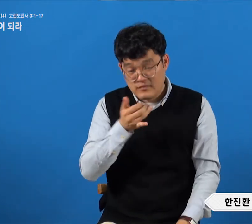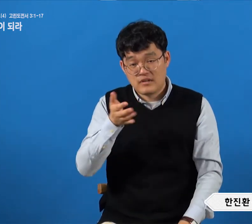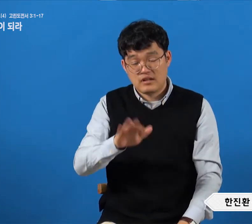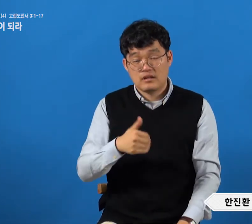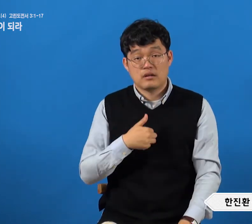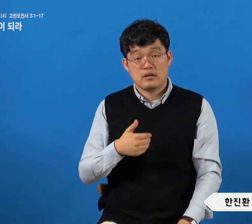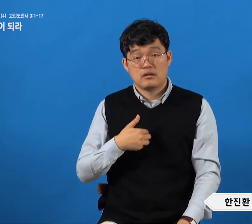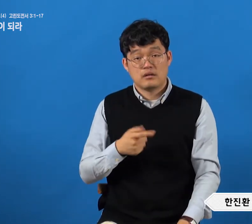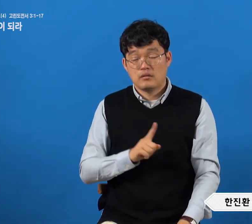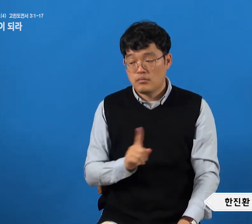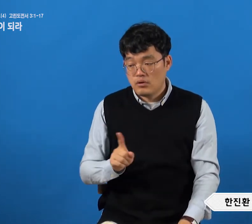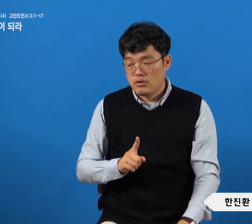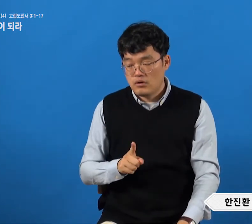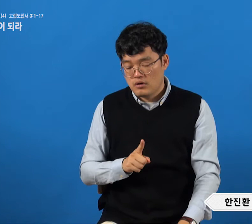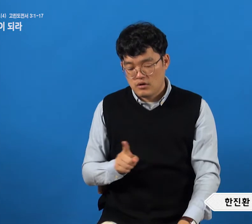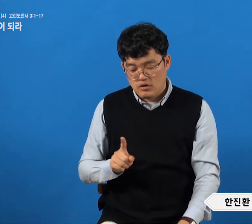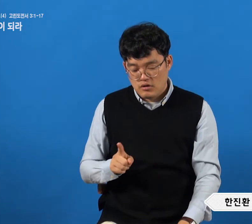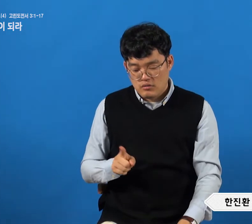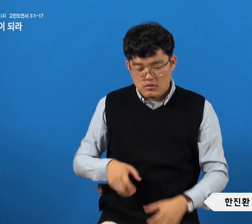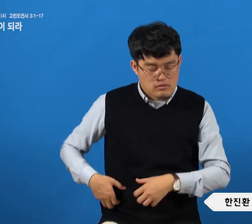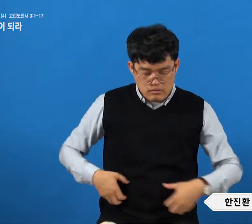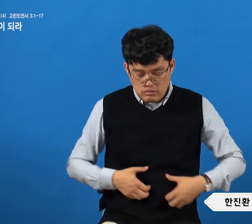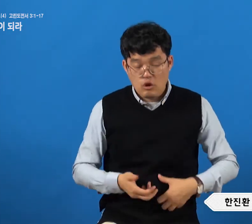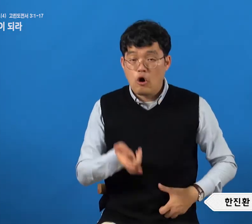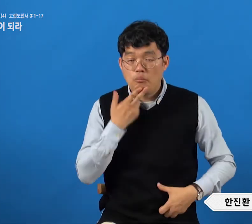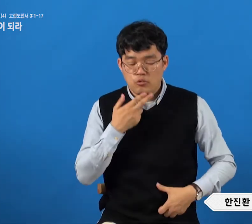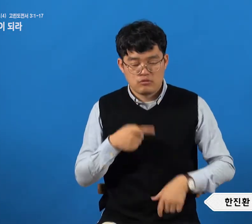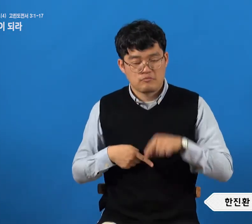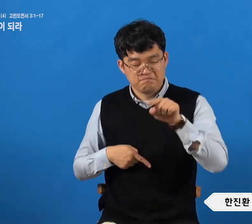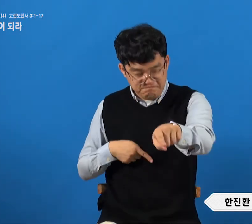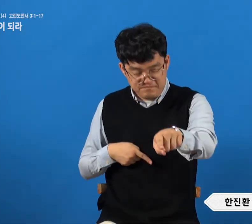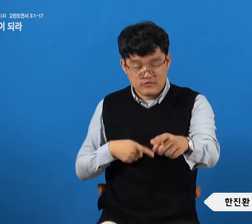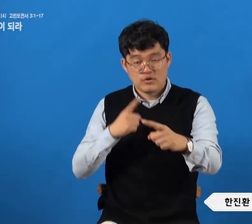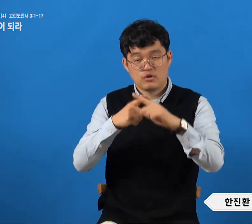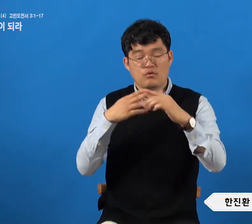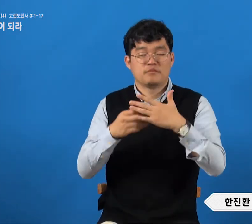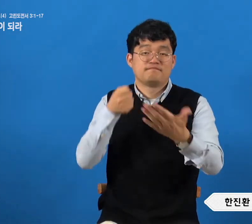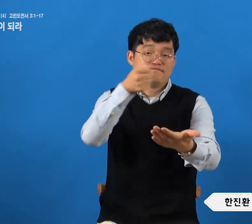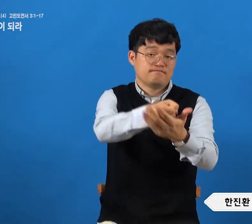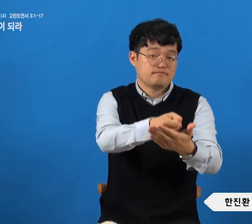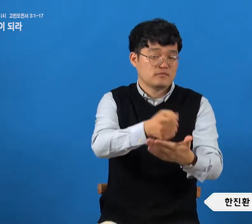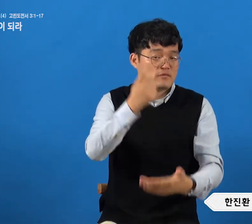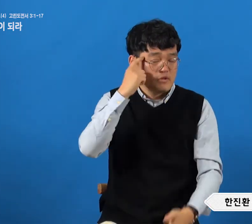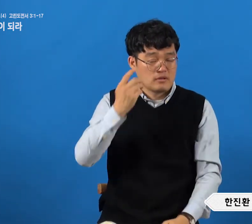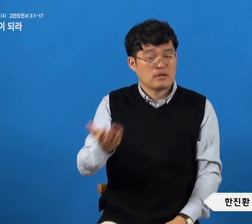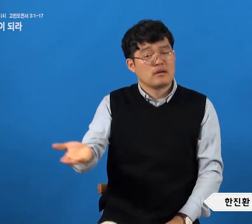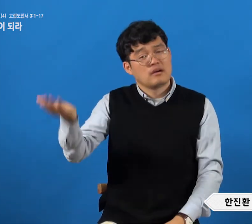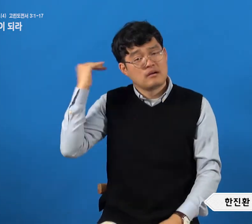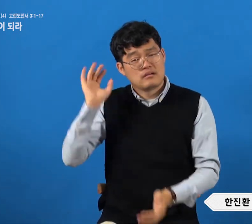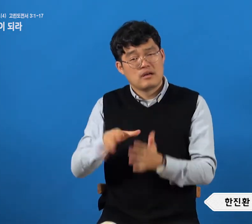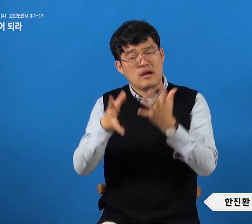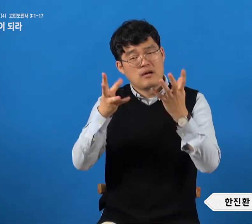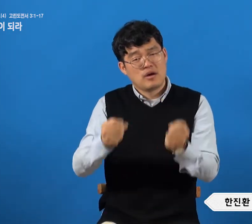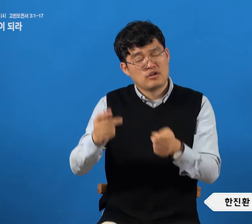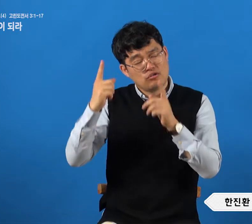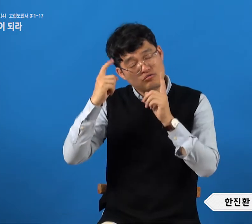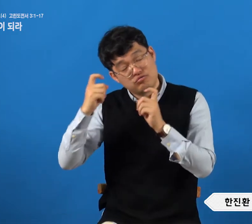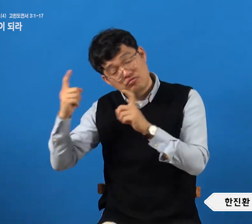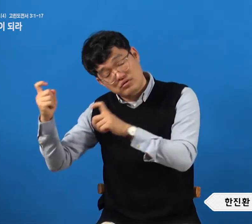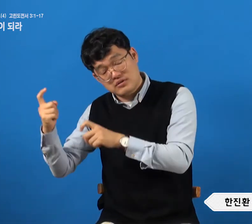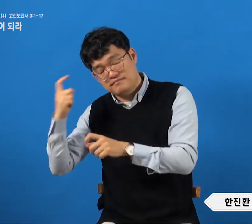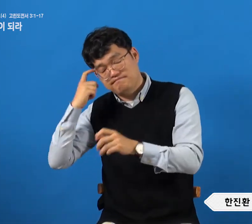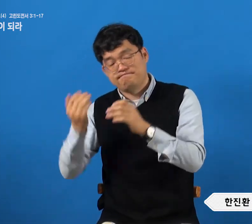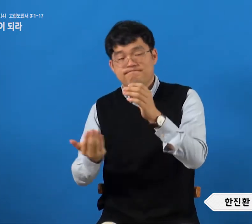그래도 저는 망설이지 않고 서문교회로 향했습니다. 지난날의 그 수많은